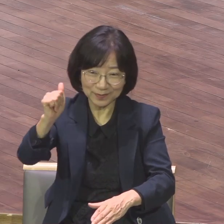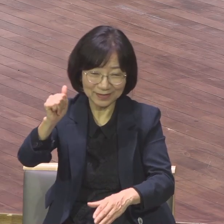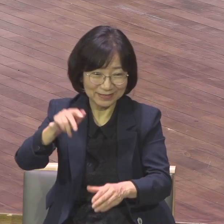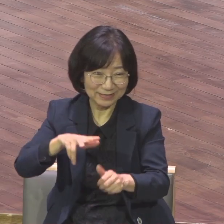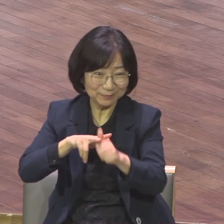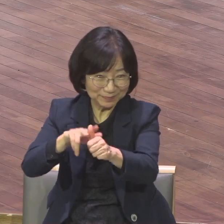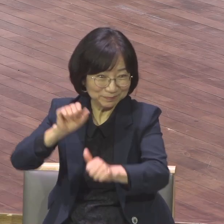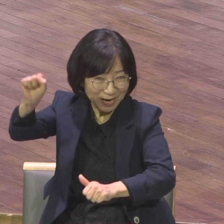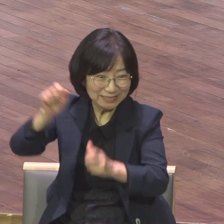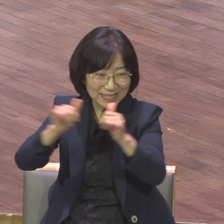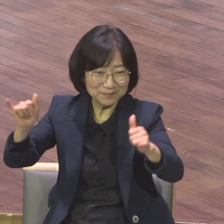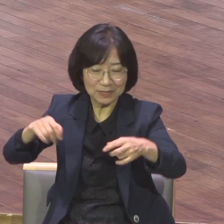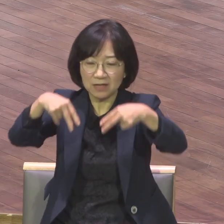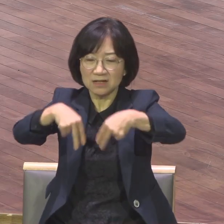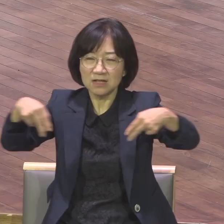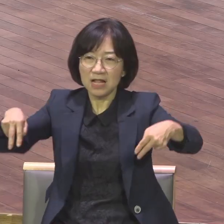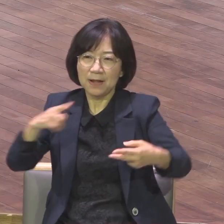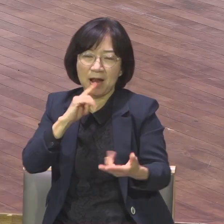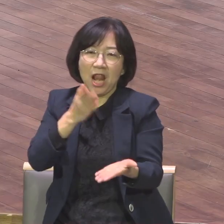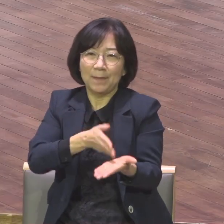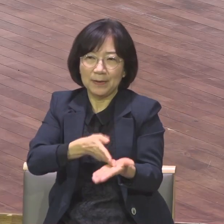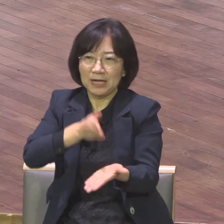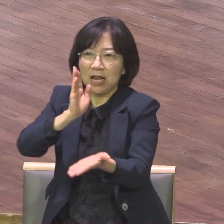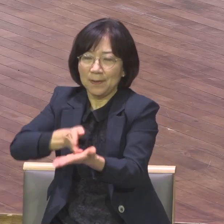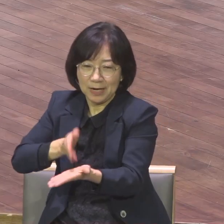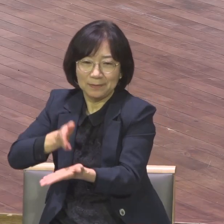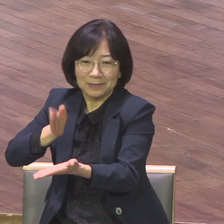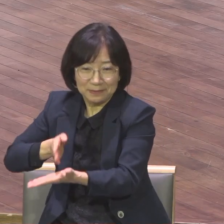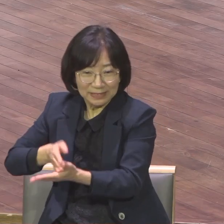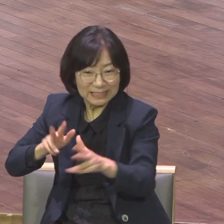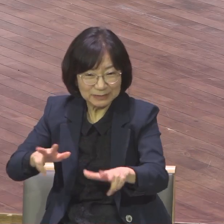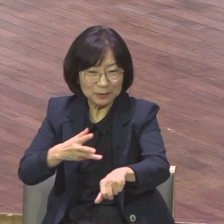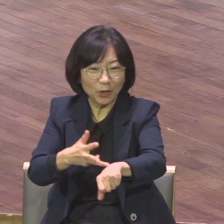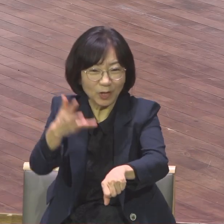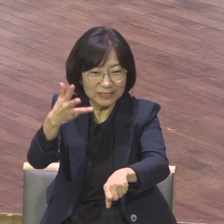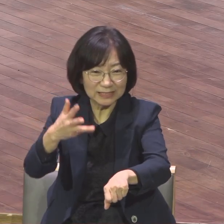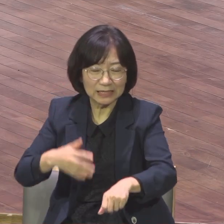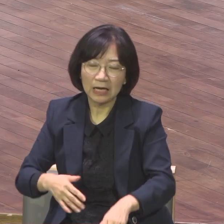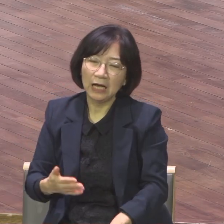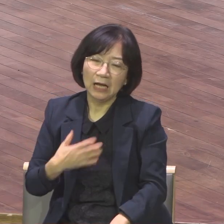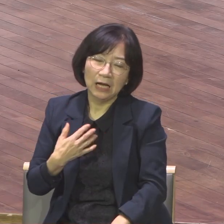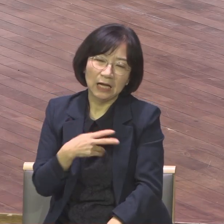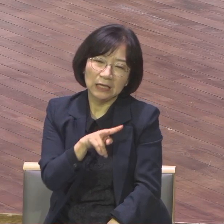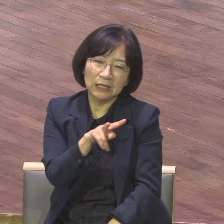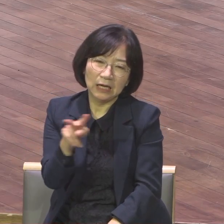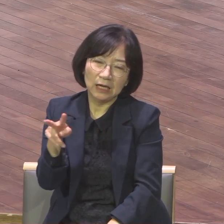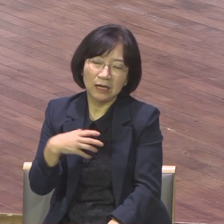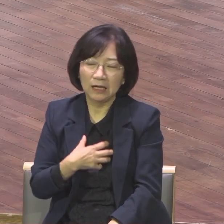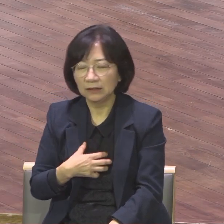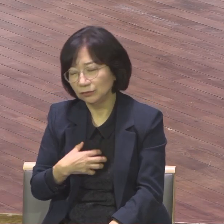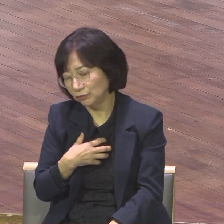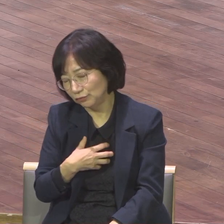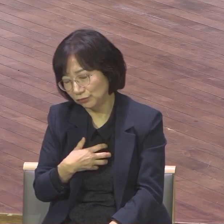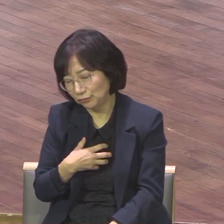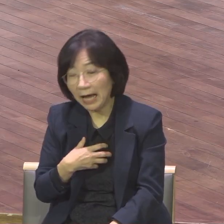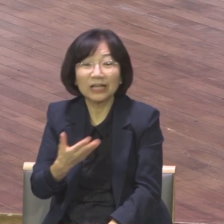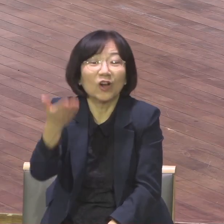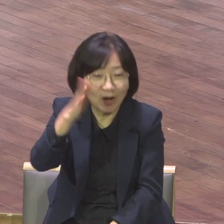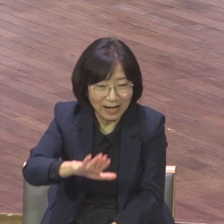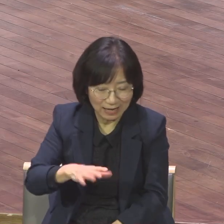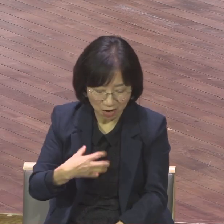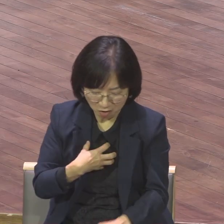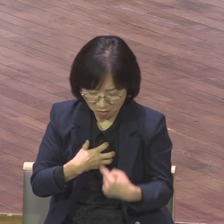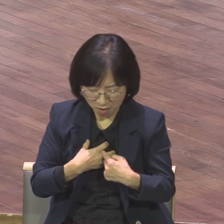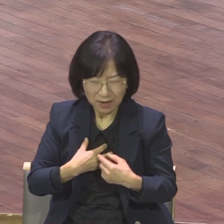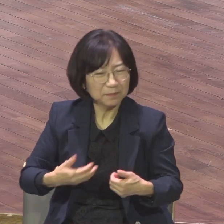토론을 하고 있는데, 인간적으로 볼 때 나라 걱정이 많이 됩니다. 그런데 걱정은 불신앙이요,